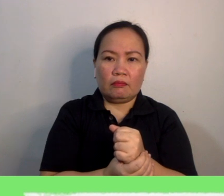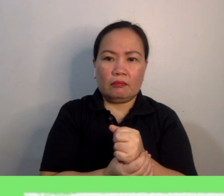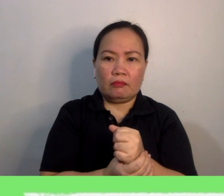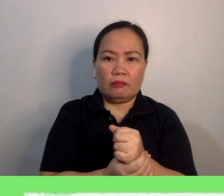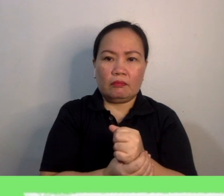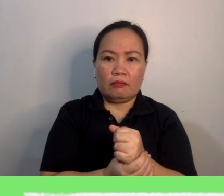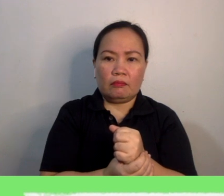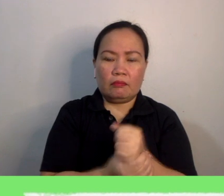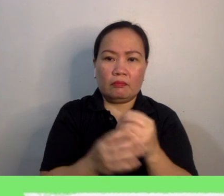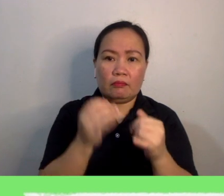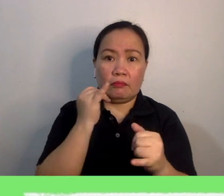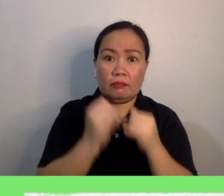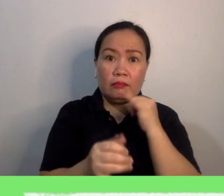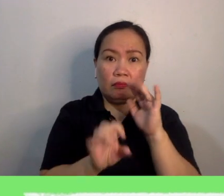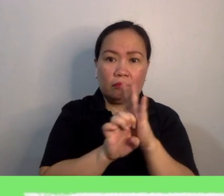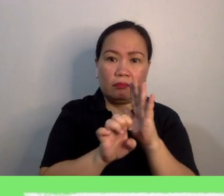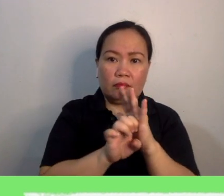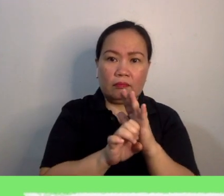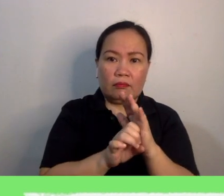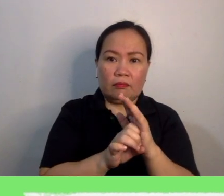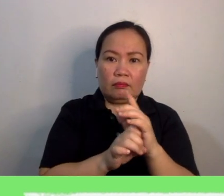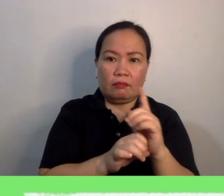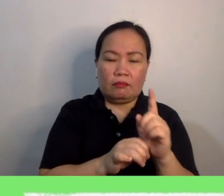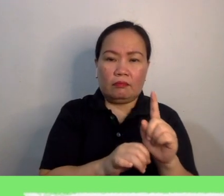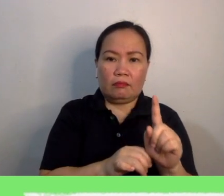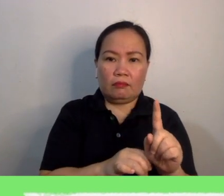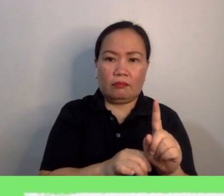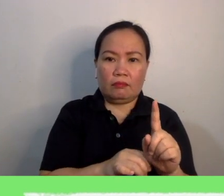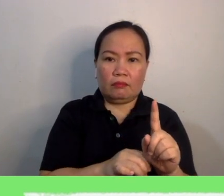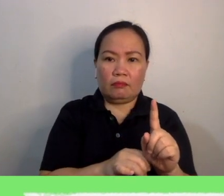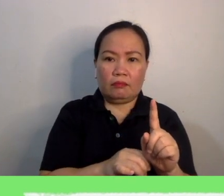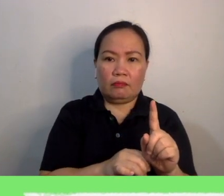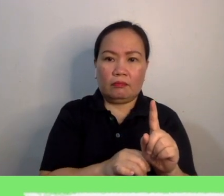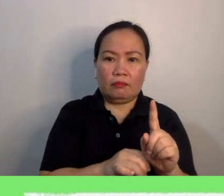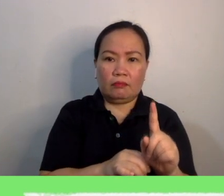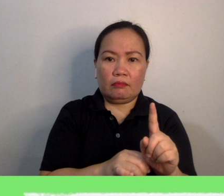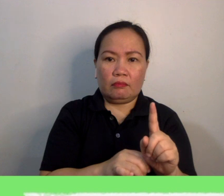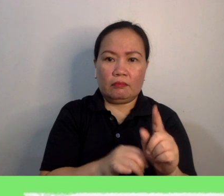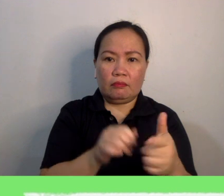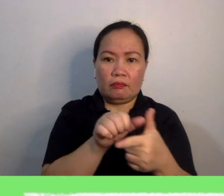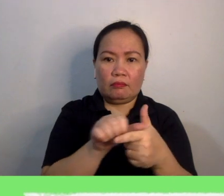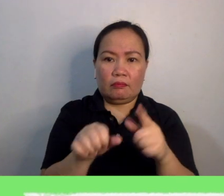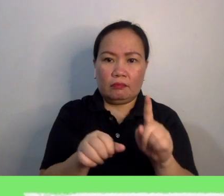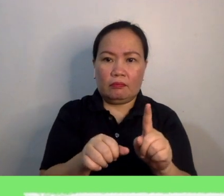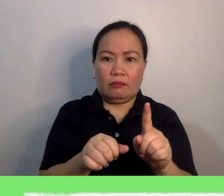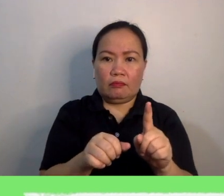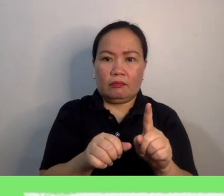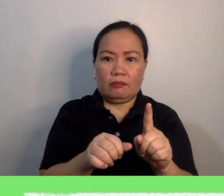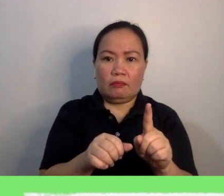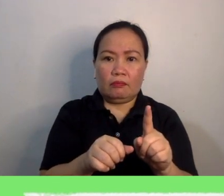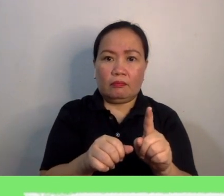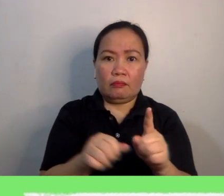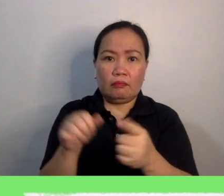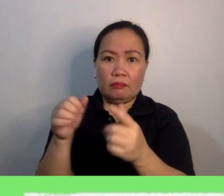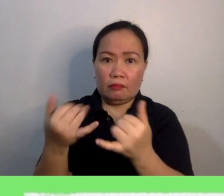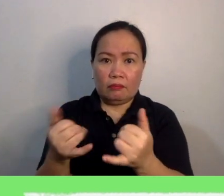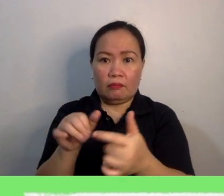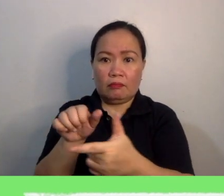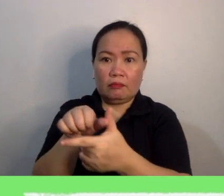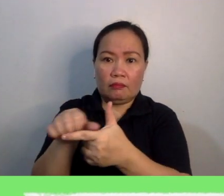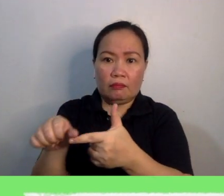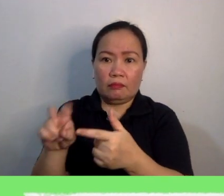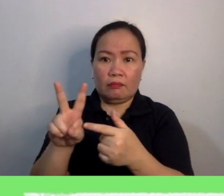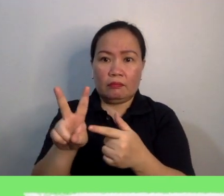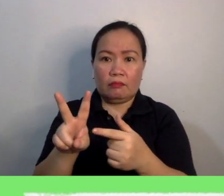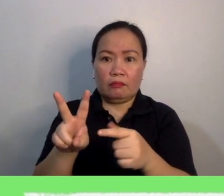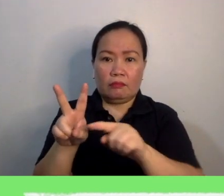side. And this one, so ito si angle 1. Ito yung red. Okay, so ito lang po si angle 1. Now, si angle 2,